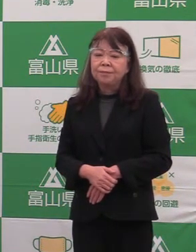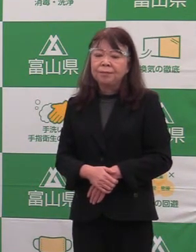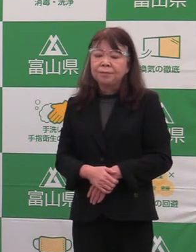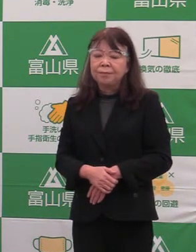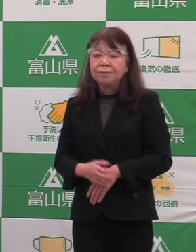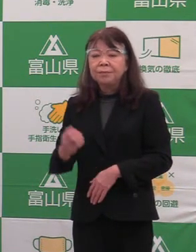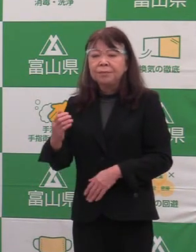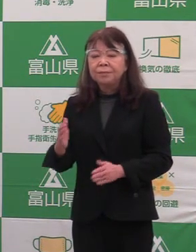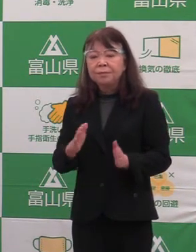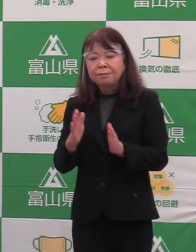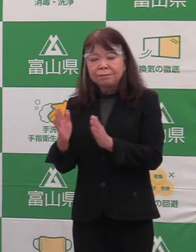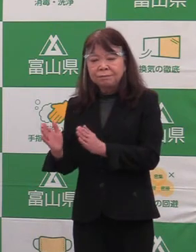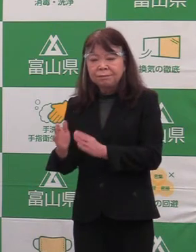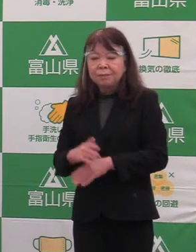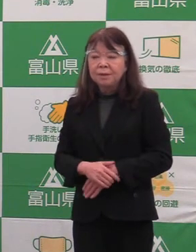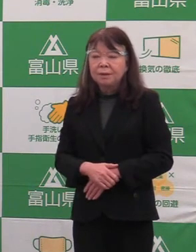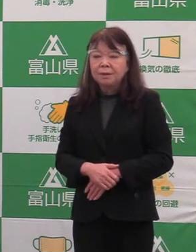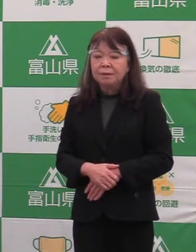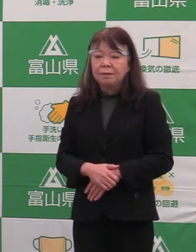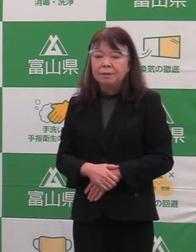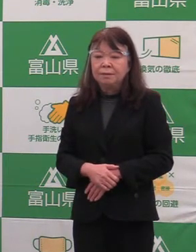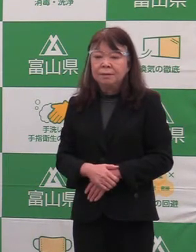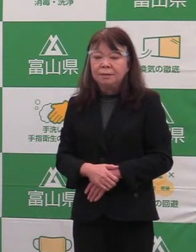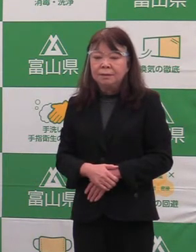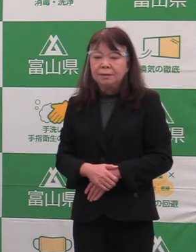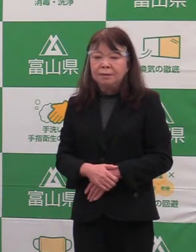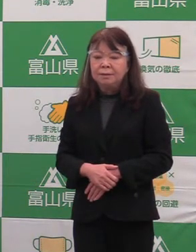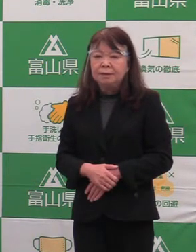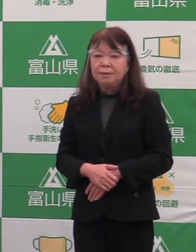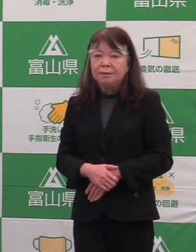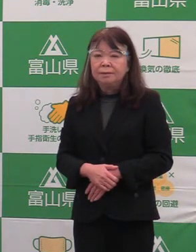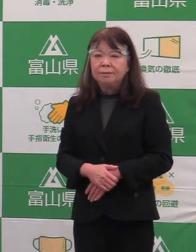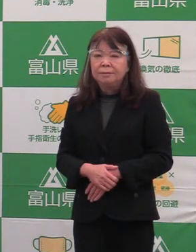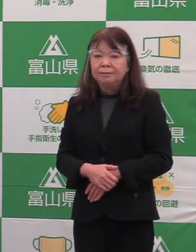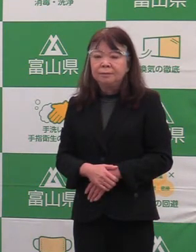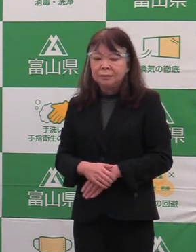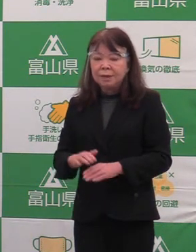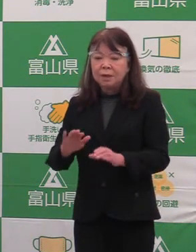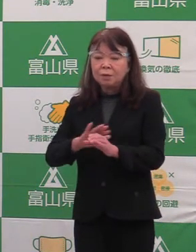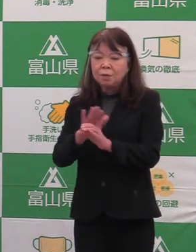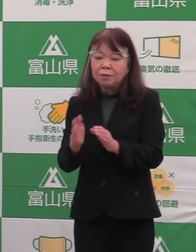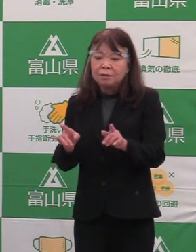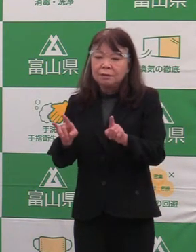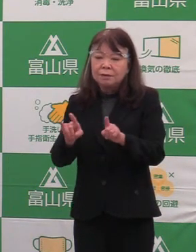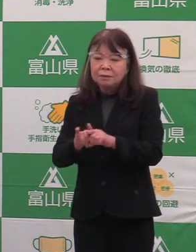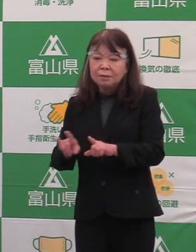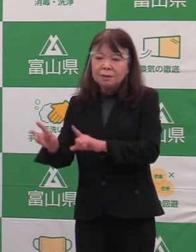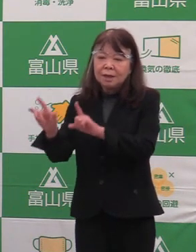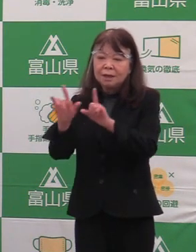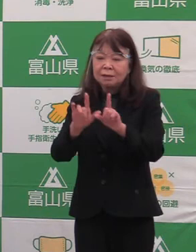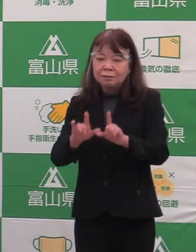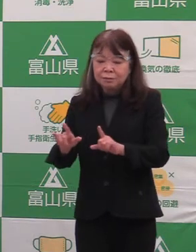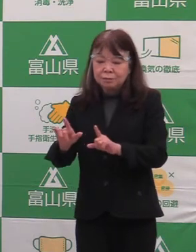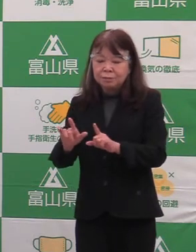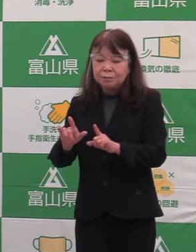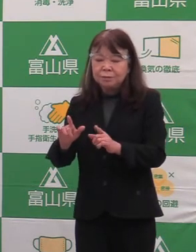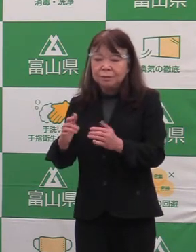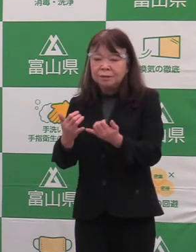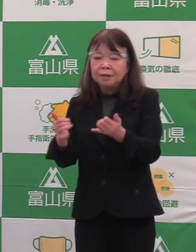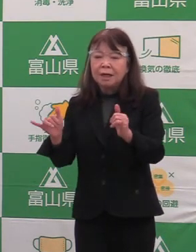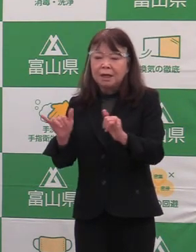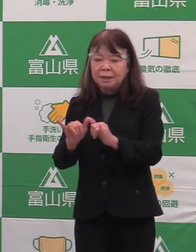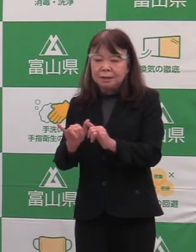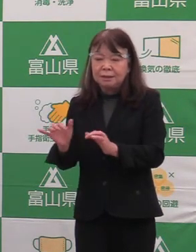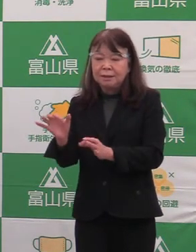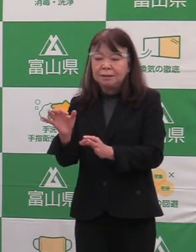それからやはりこの基本的にはこのウィズコロナの時代なので、社会経済活